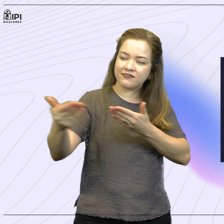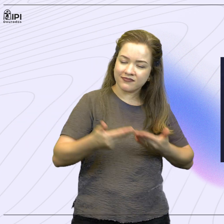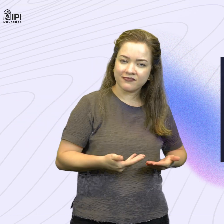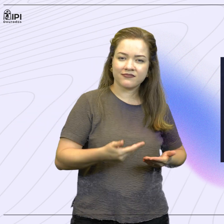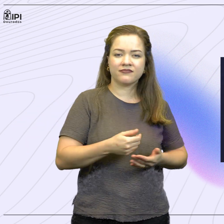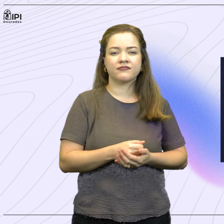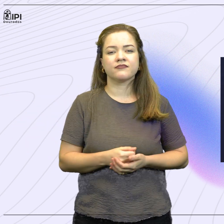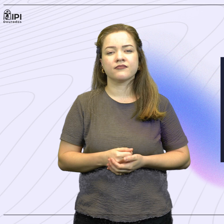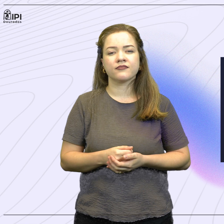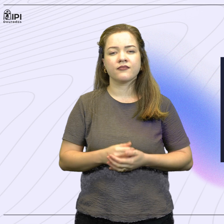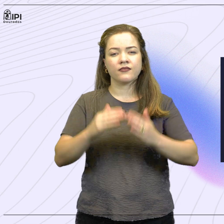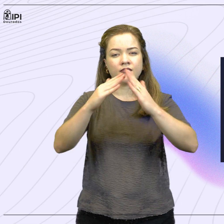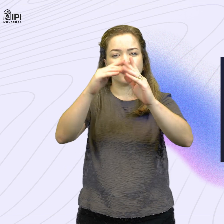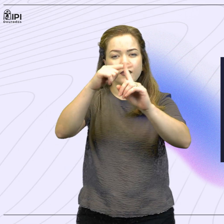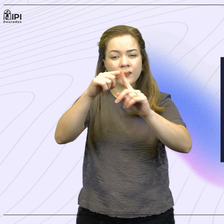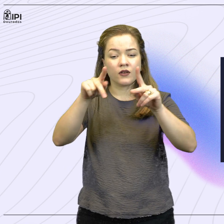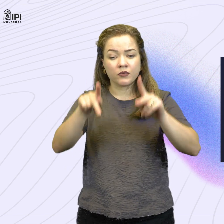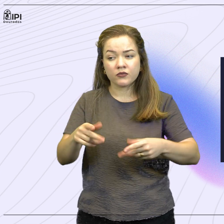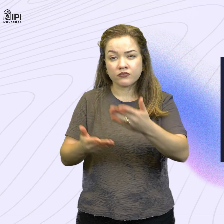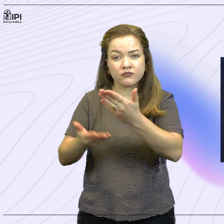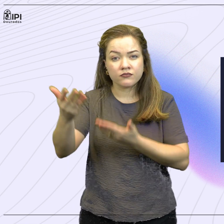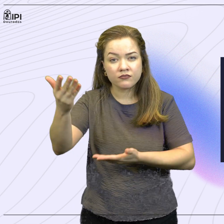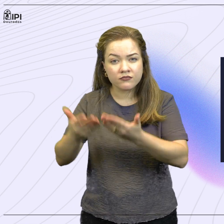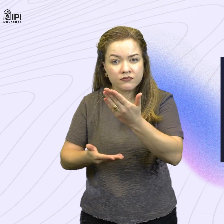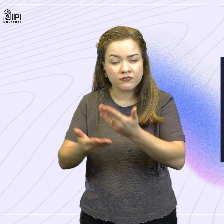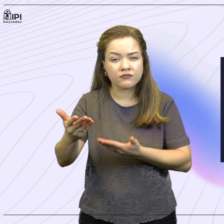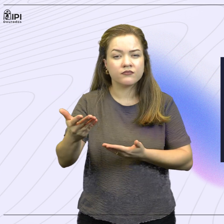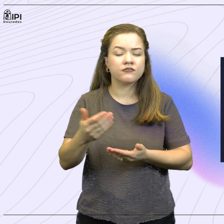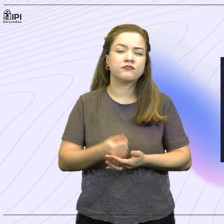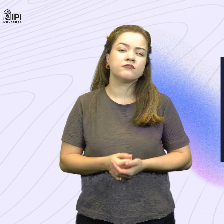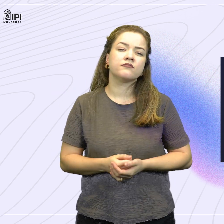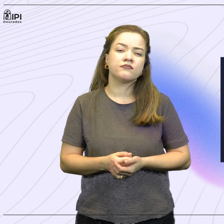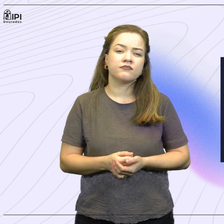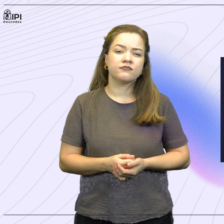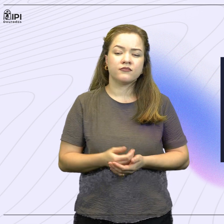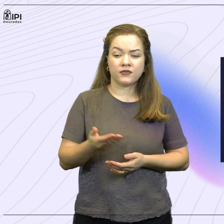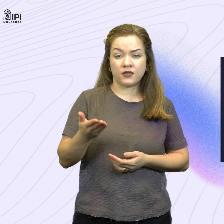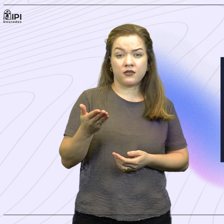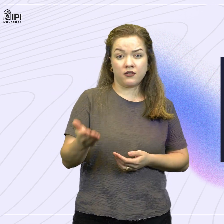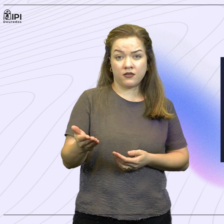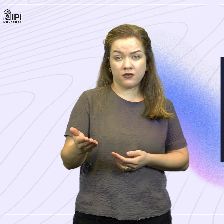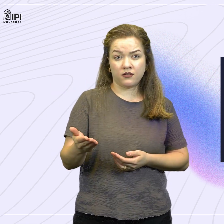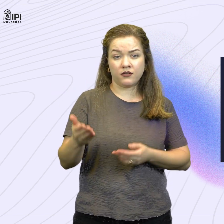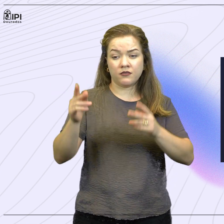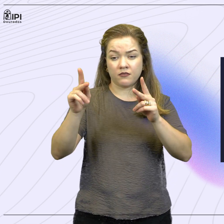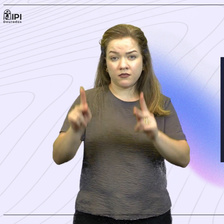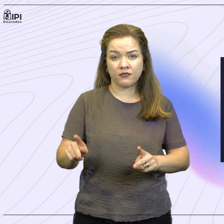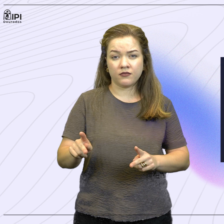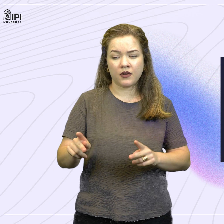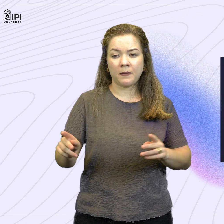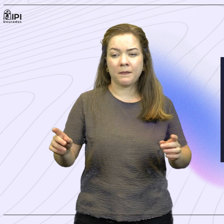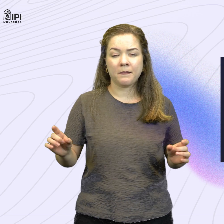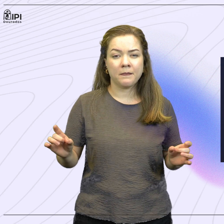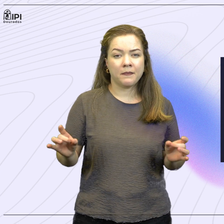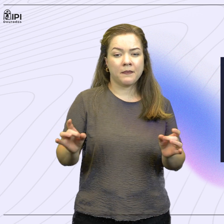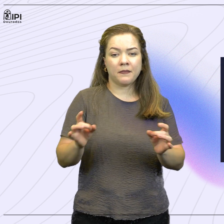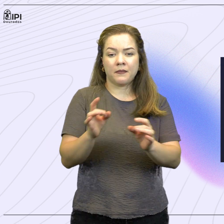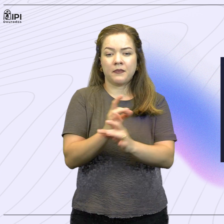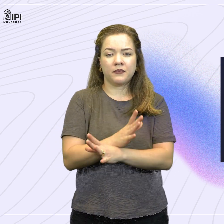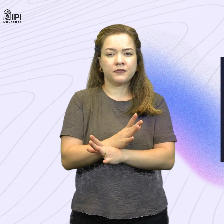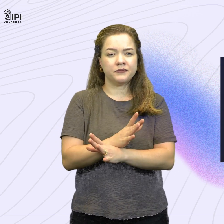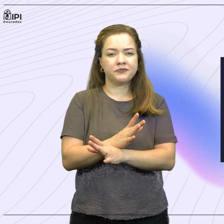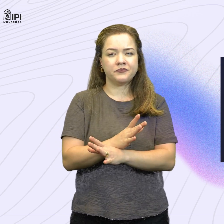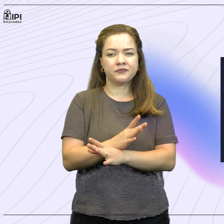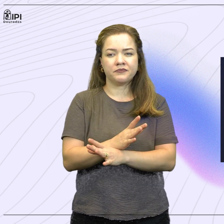que serve, um povo servidor, é esse povo que ele é pronto